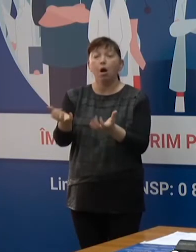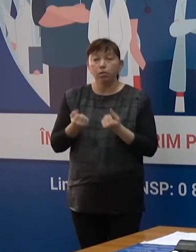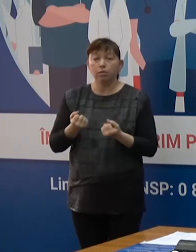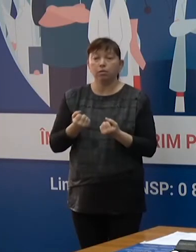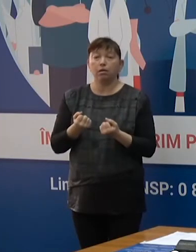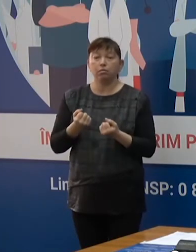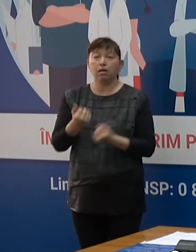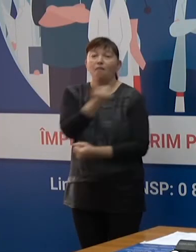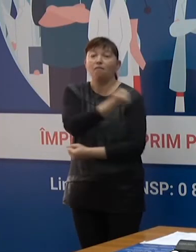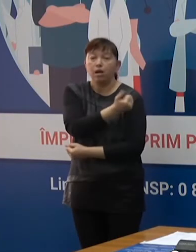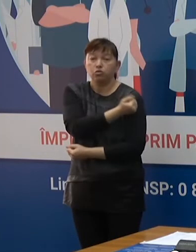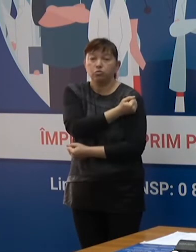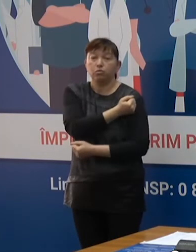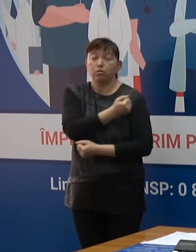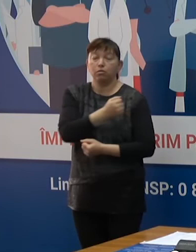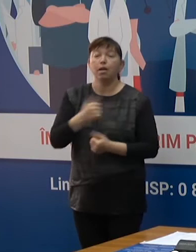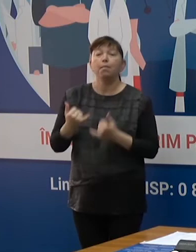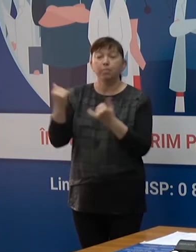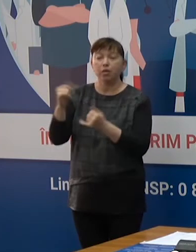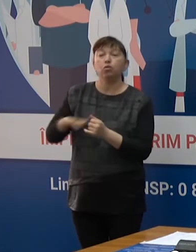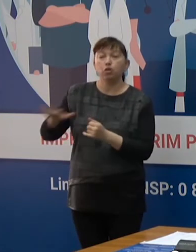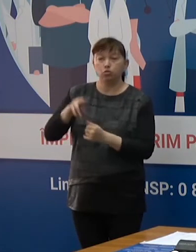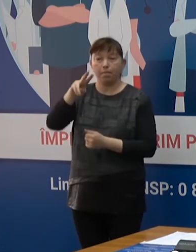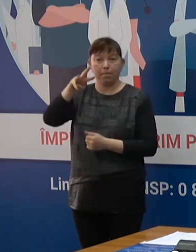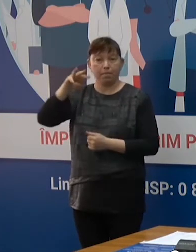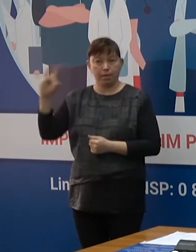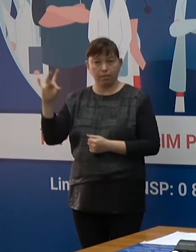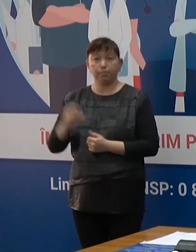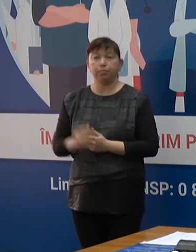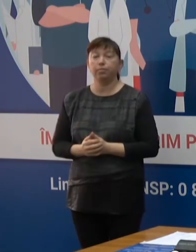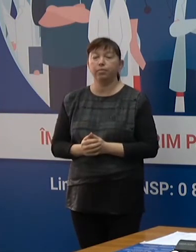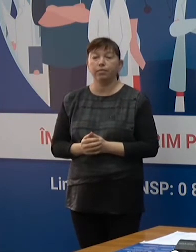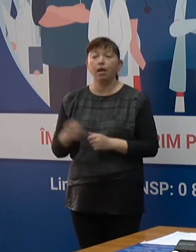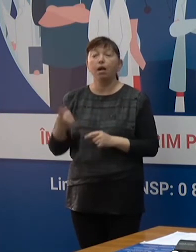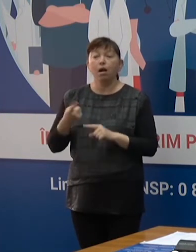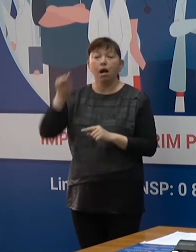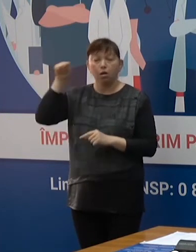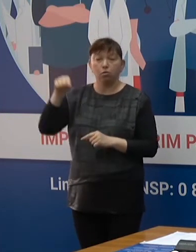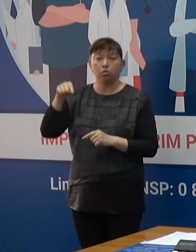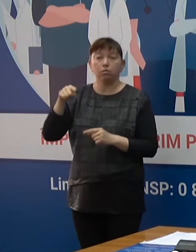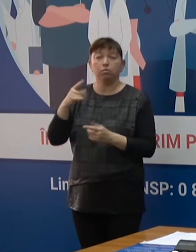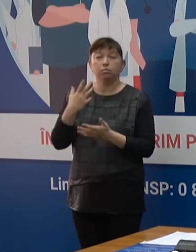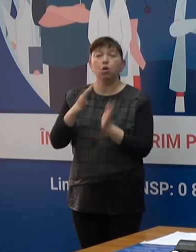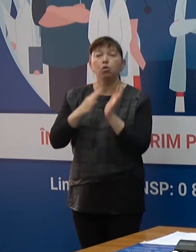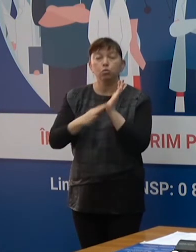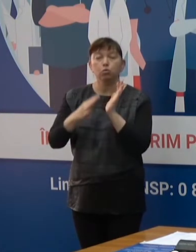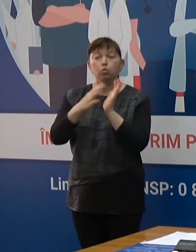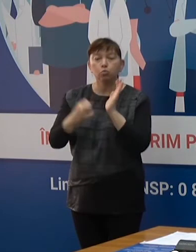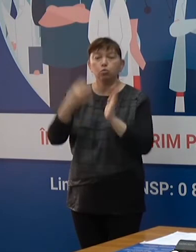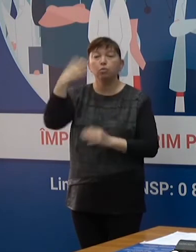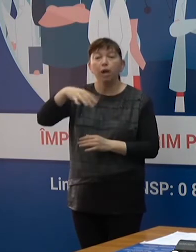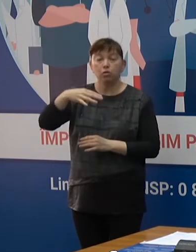для региона транснистрианная, которая составила 942